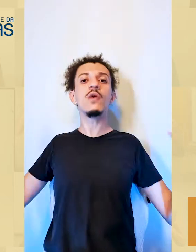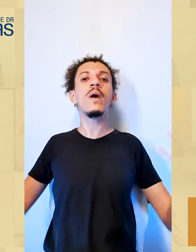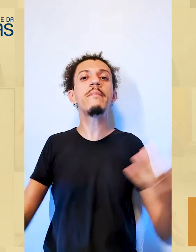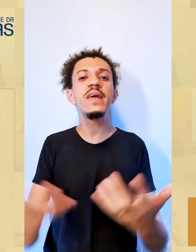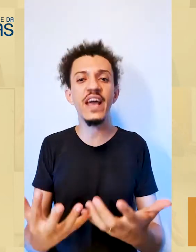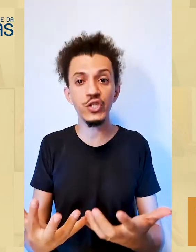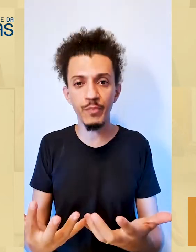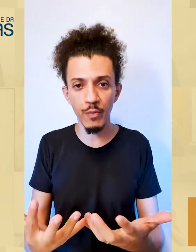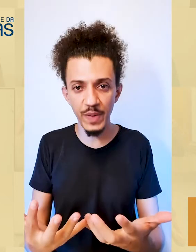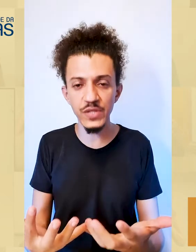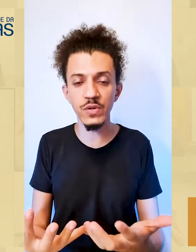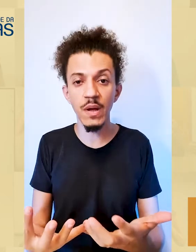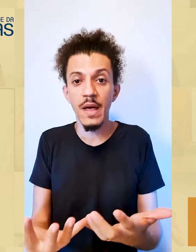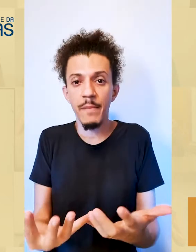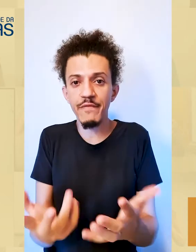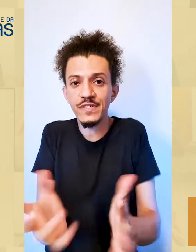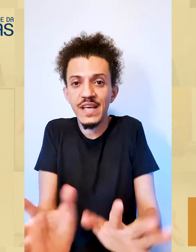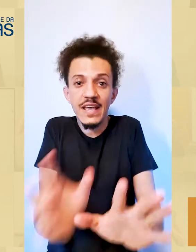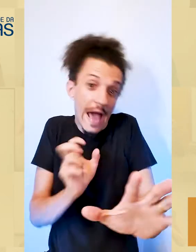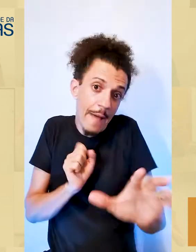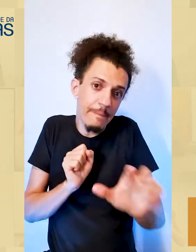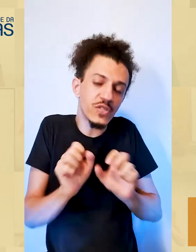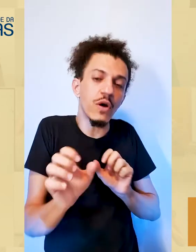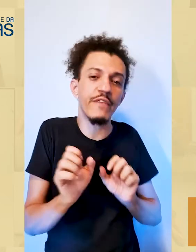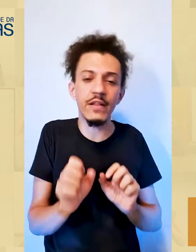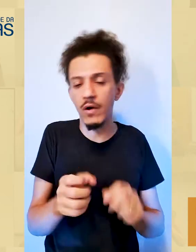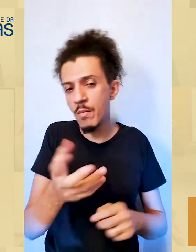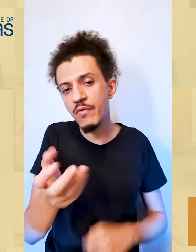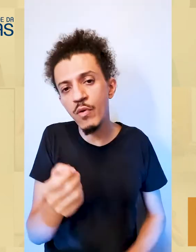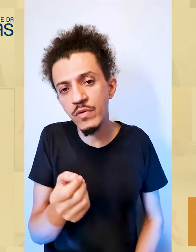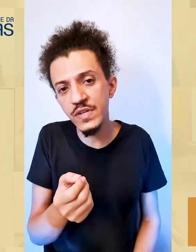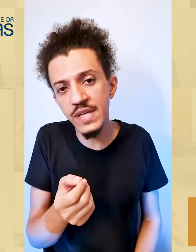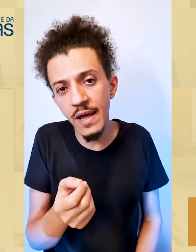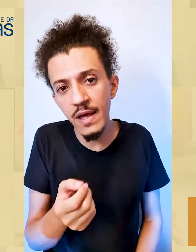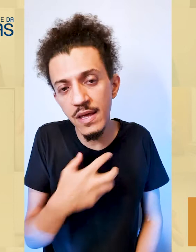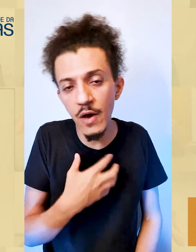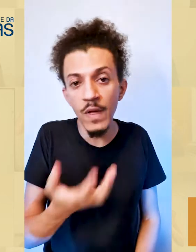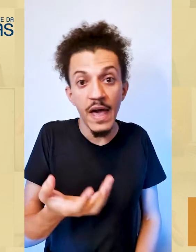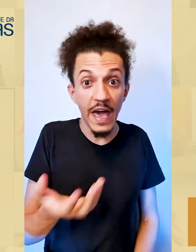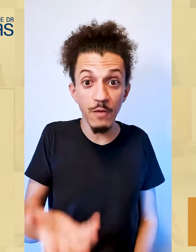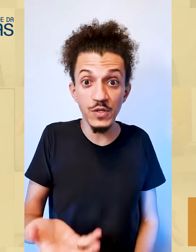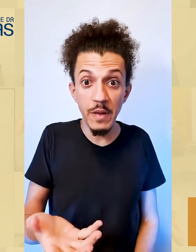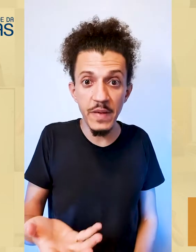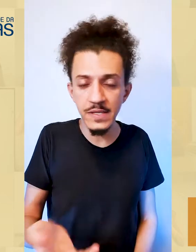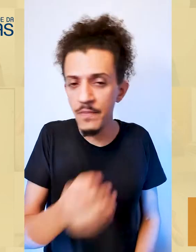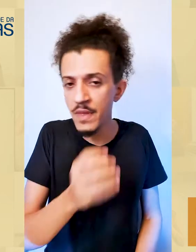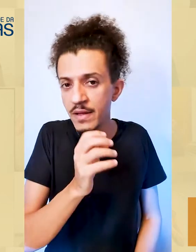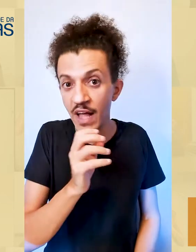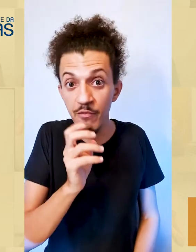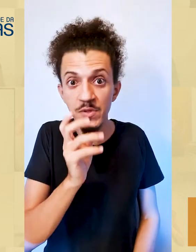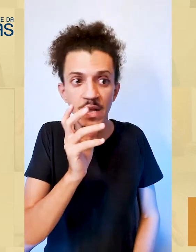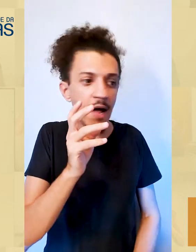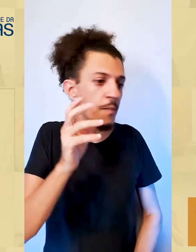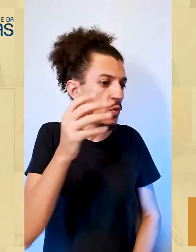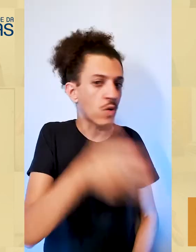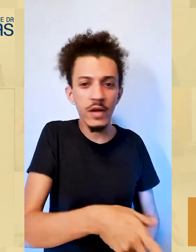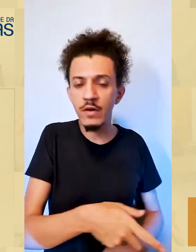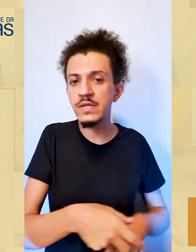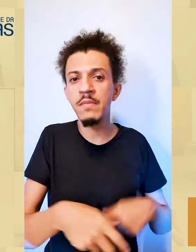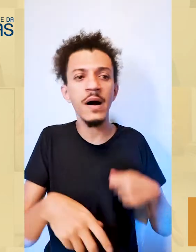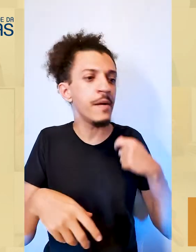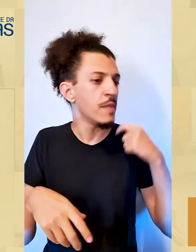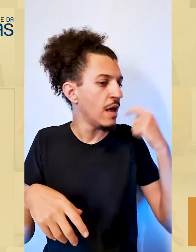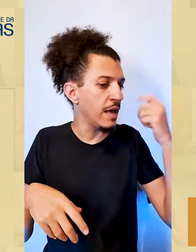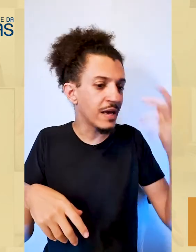estar em um ambiente propício para você ir absorvendo. É como quando você e eu éramos bebês, estávamos lá no colo da